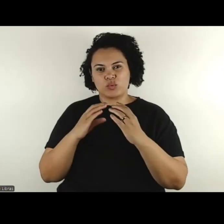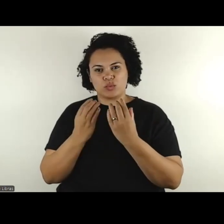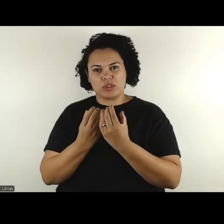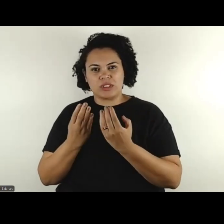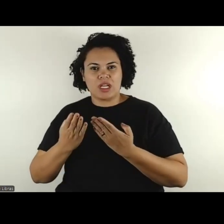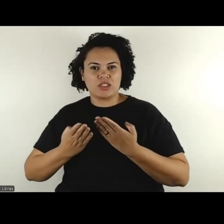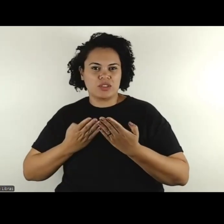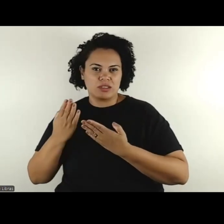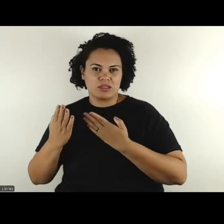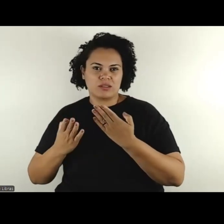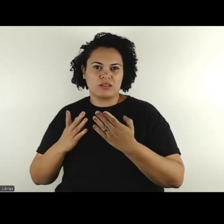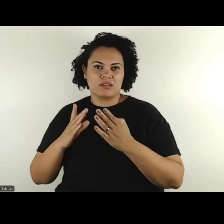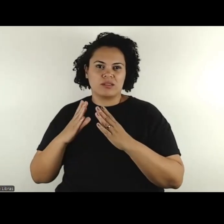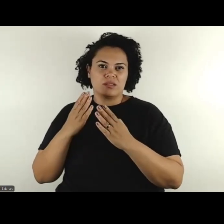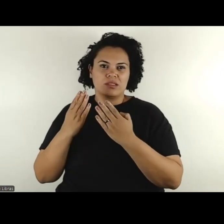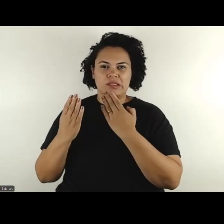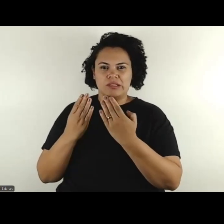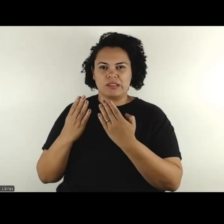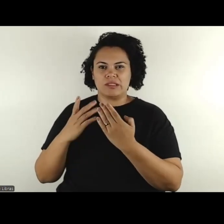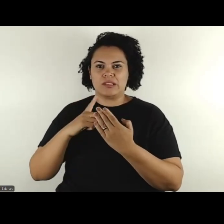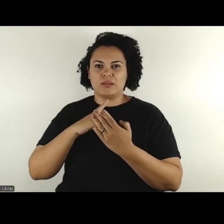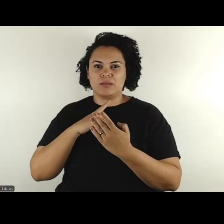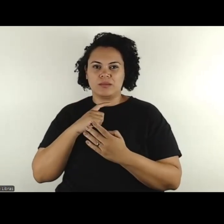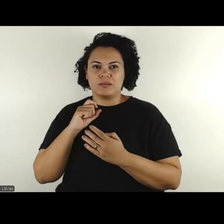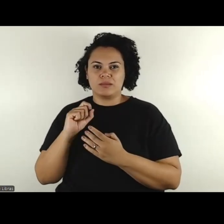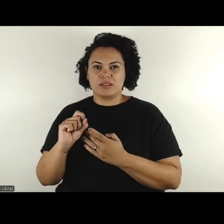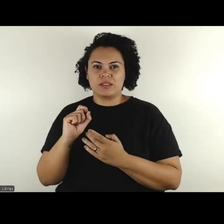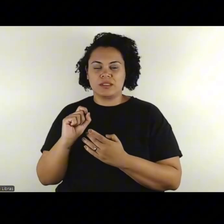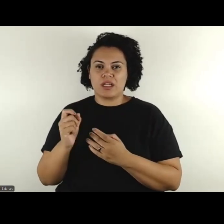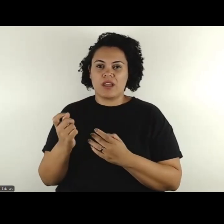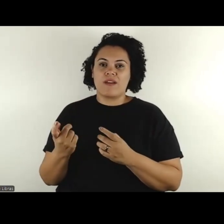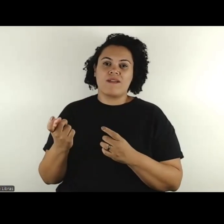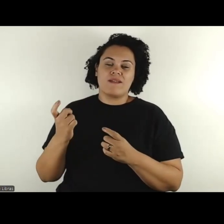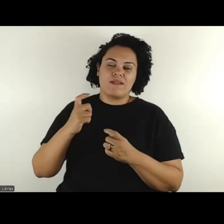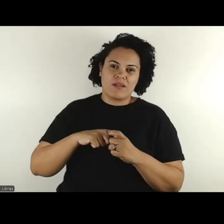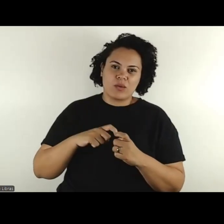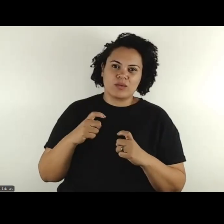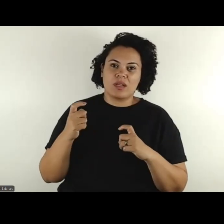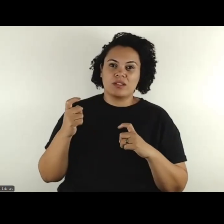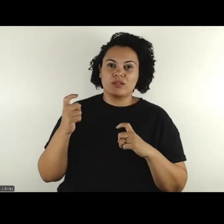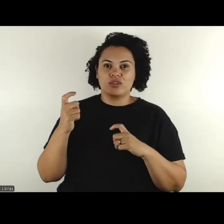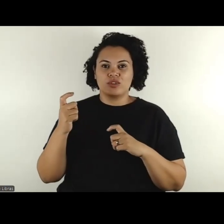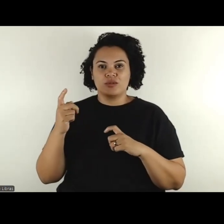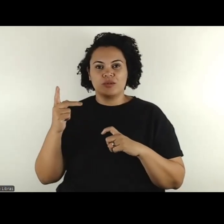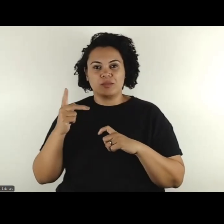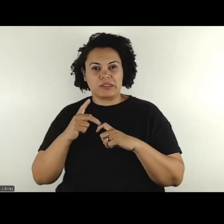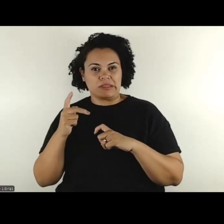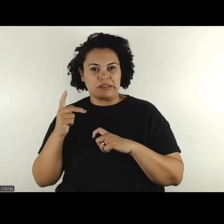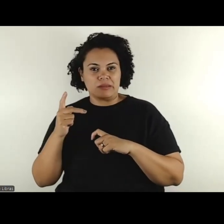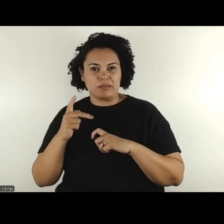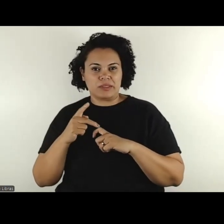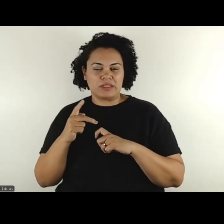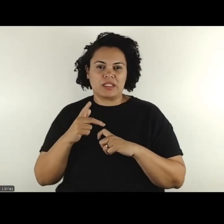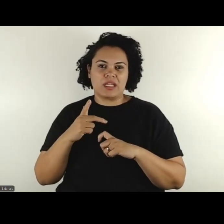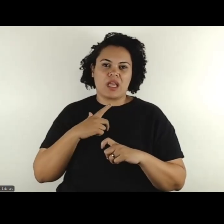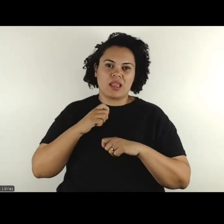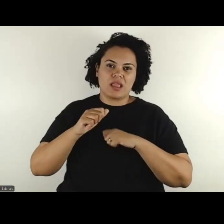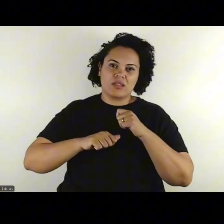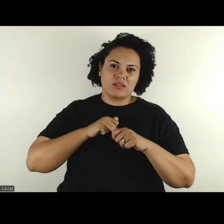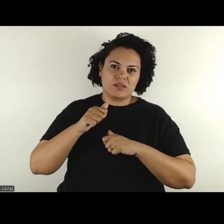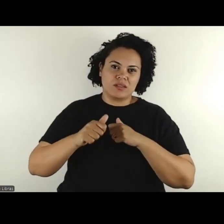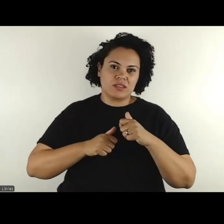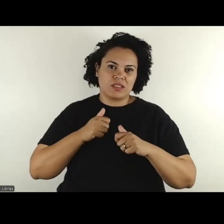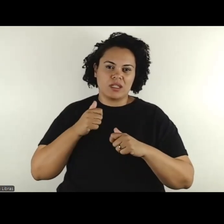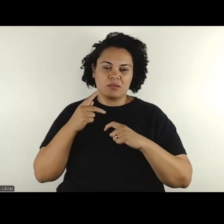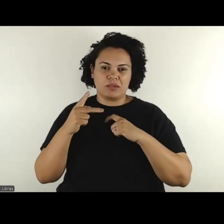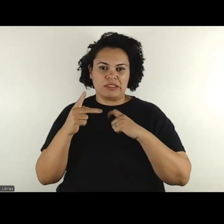falar da política de saúde mental, precisa falar de reforma psiquiátrica, né, e do modelo que a gente construiu com a reforma psiquiátrica brasileira. Vou ser